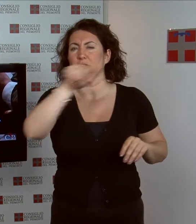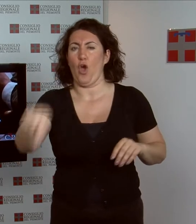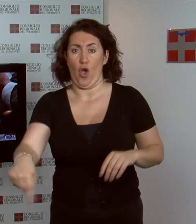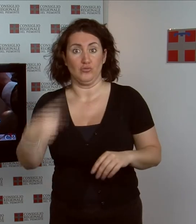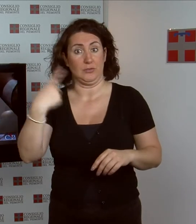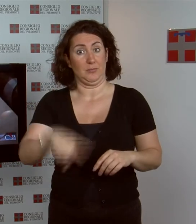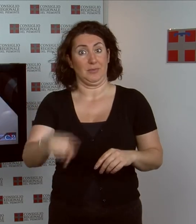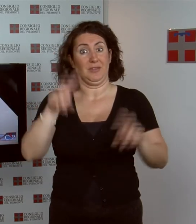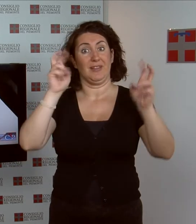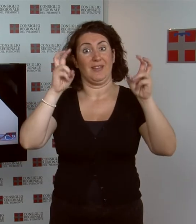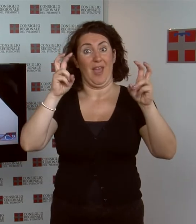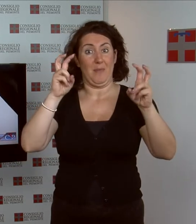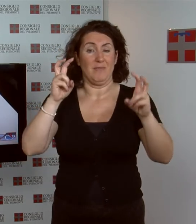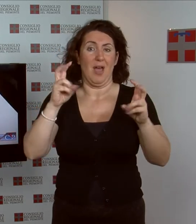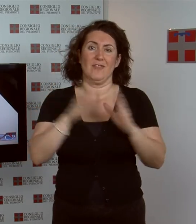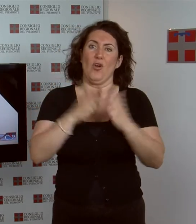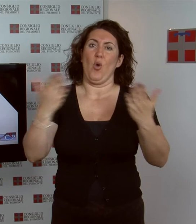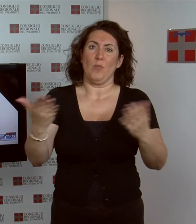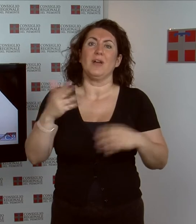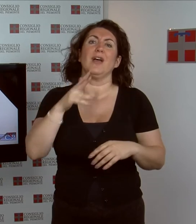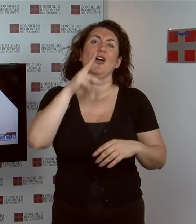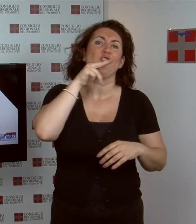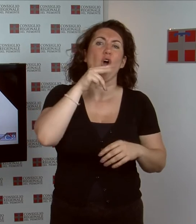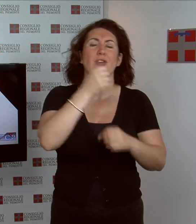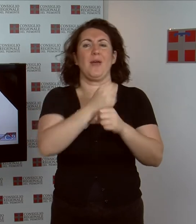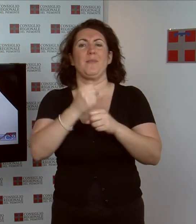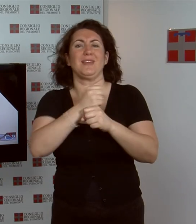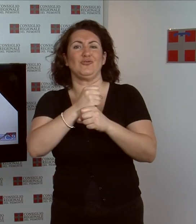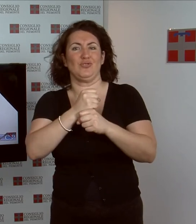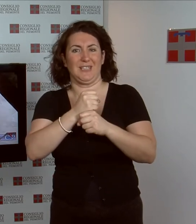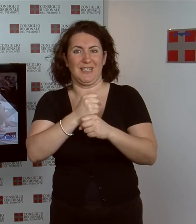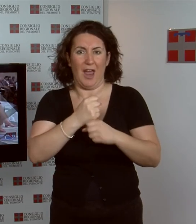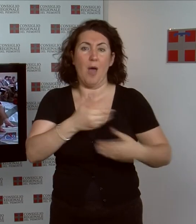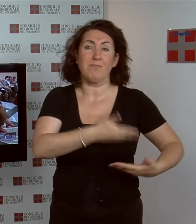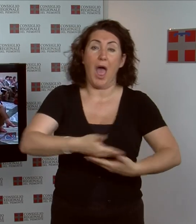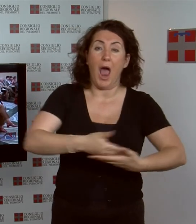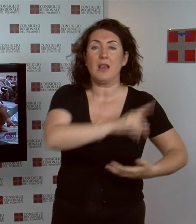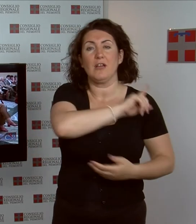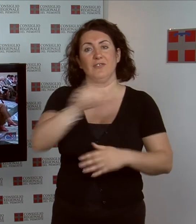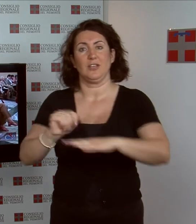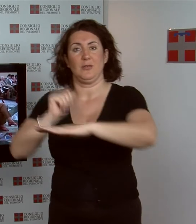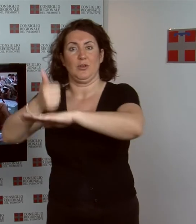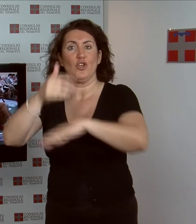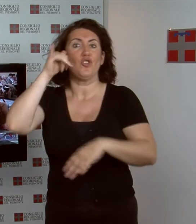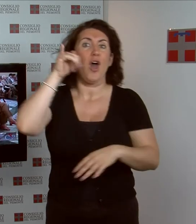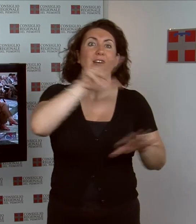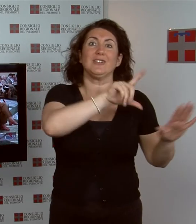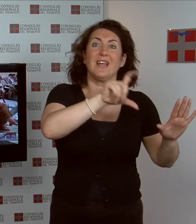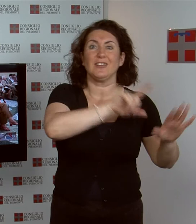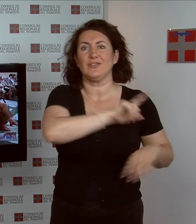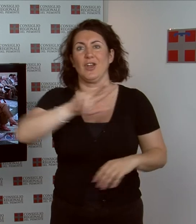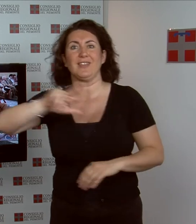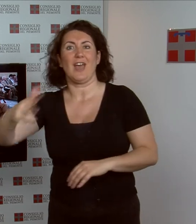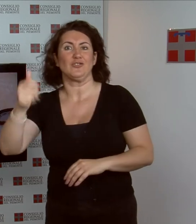del volume La donna nella medicina, dal baliatico al primariato, Torino fra 700 e il terzo millennio, curato dal